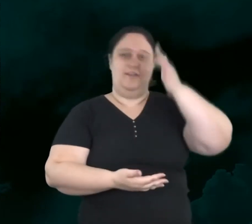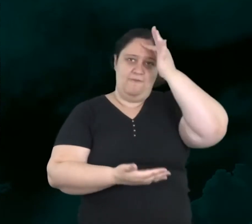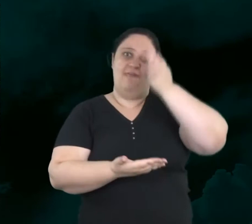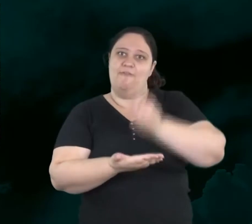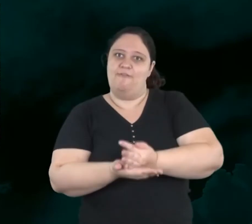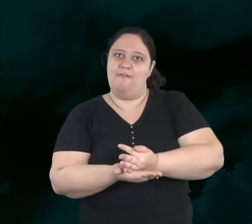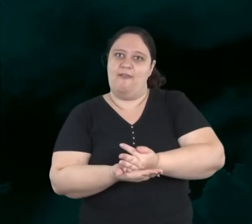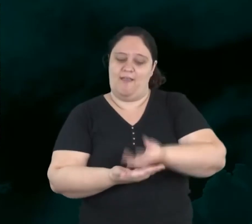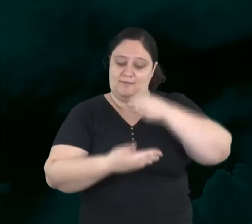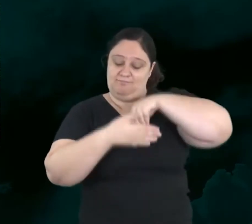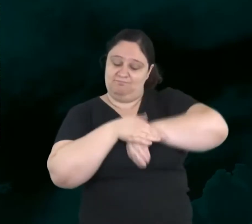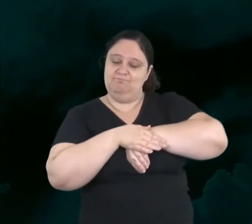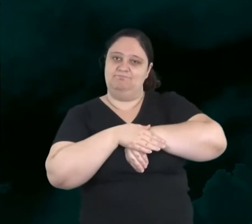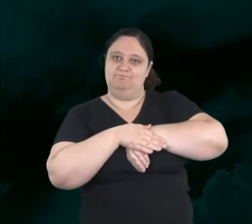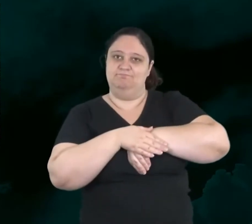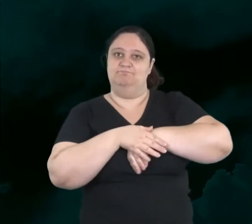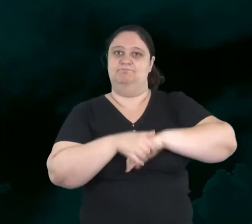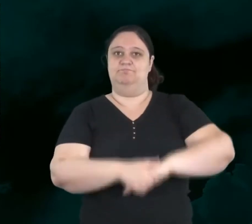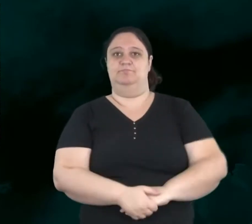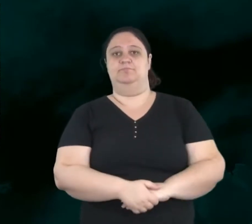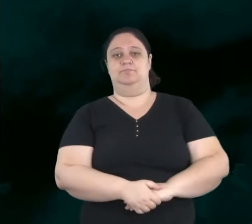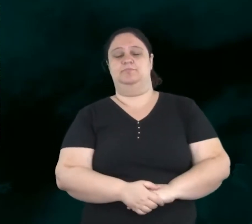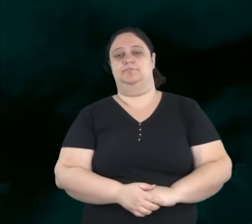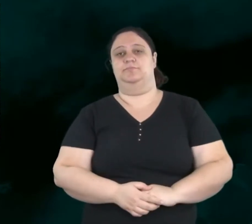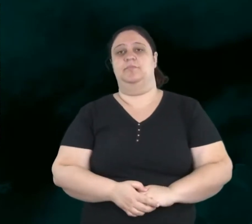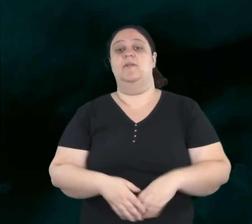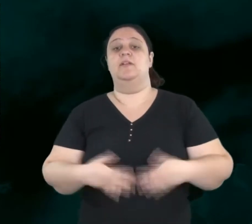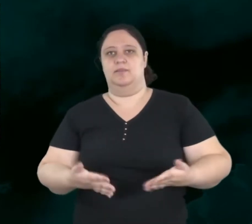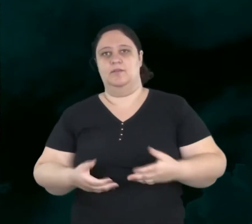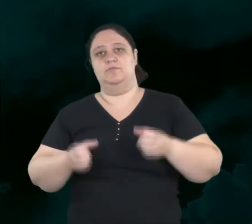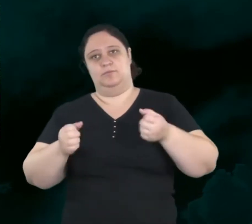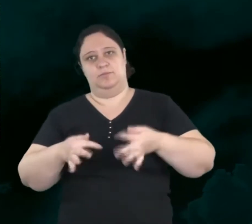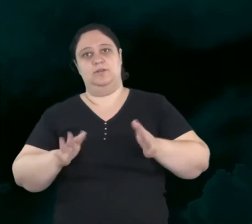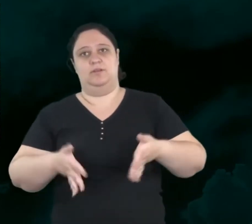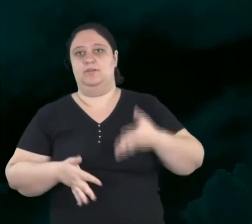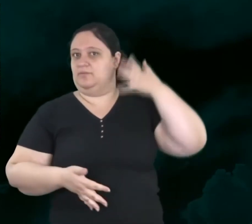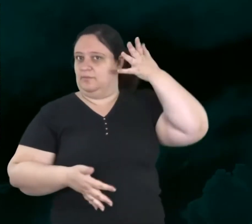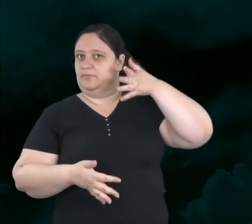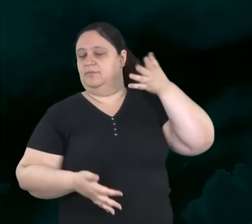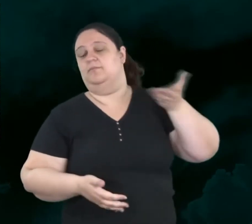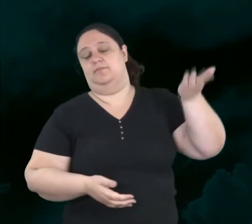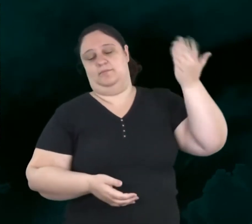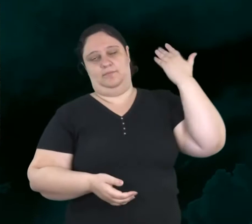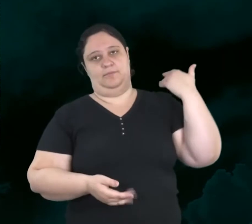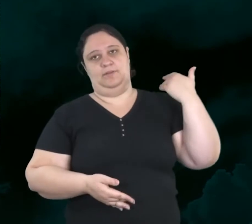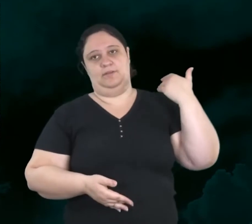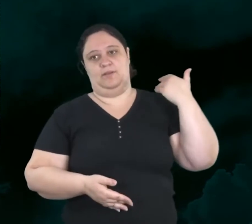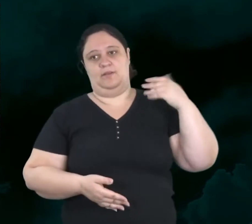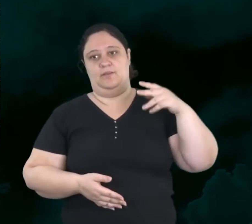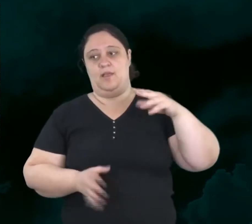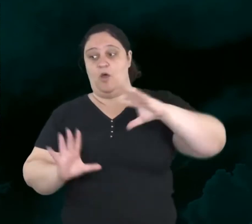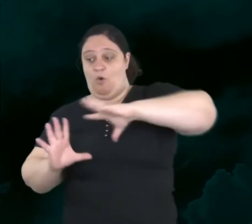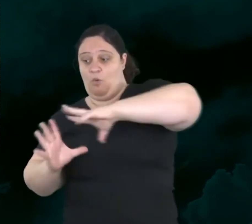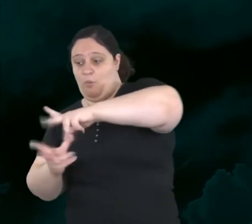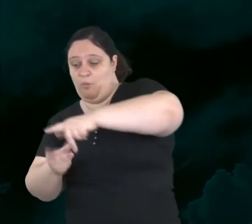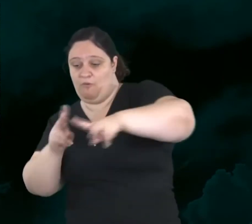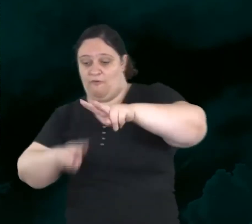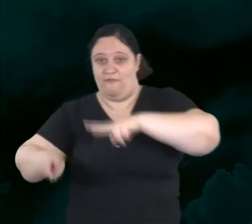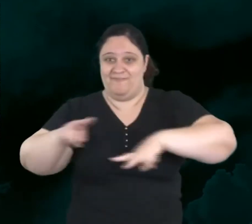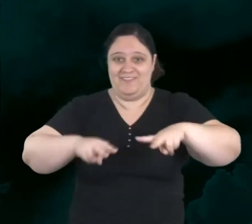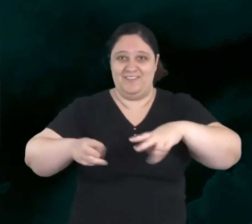mensagem que o mundo visível, né, ele é limitado, mas o